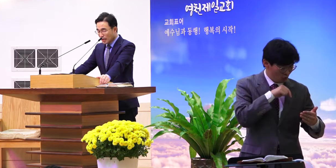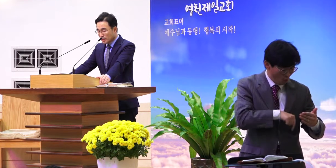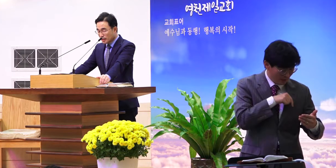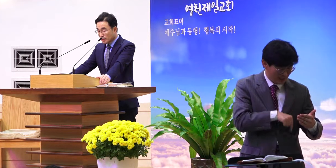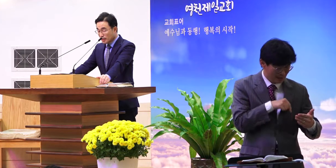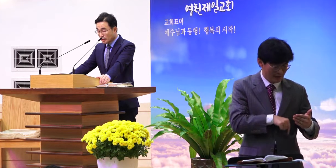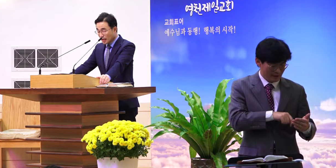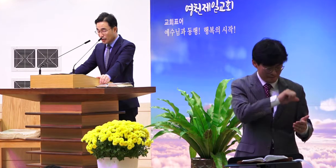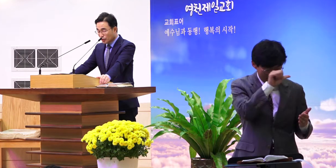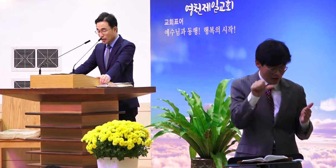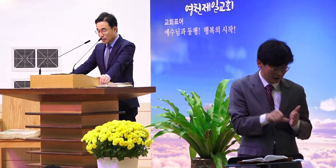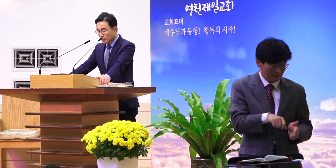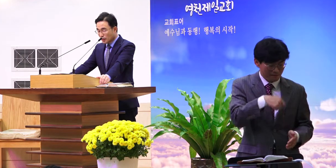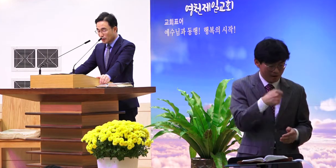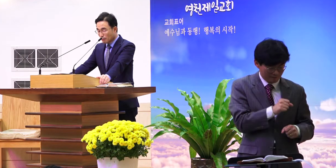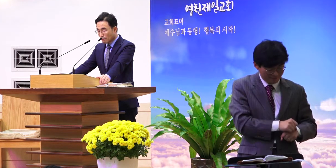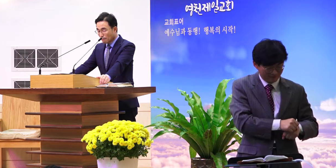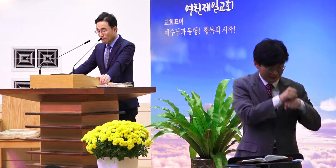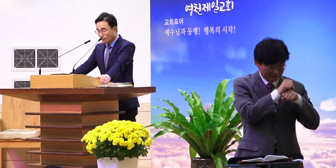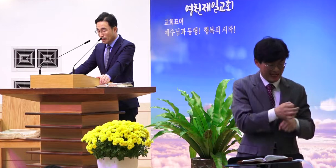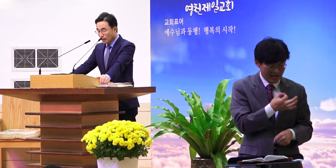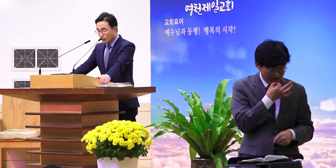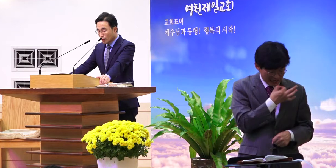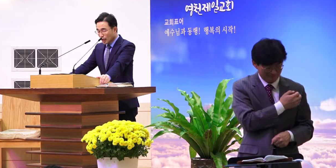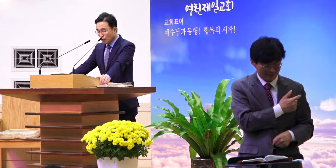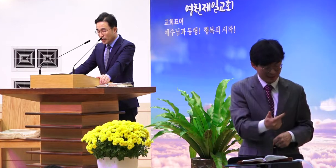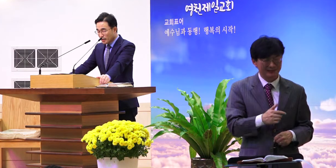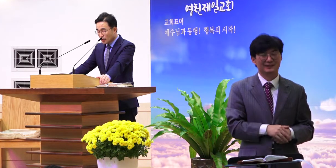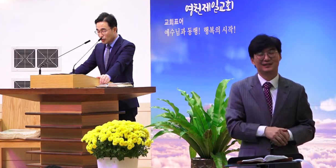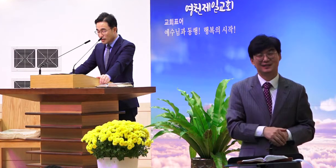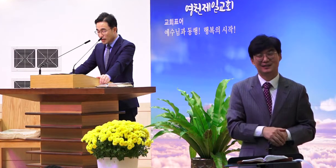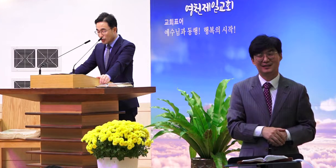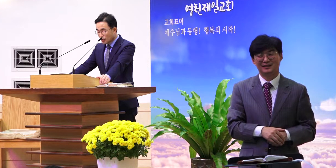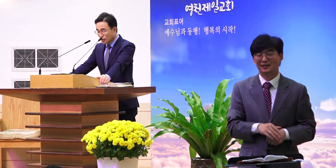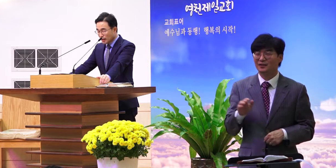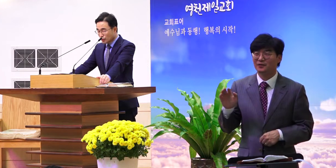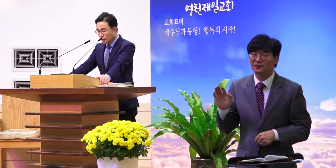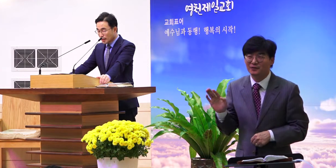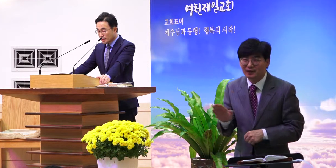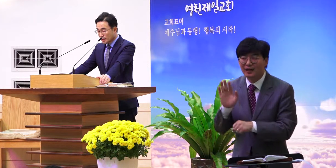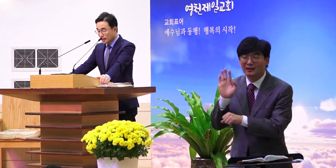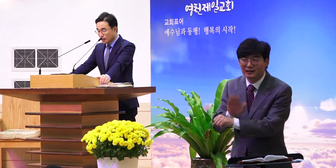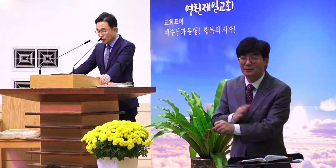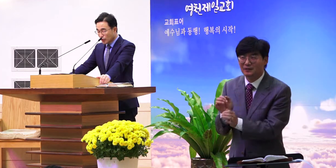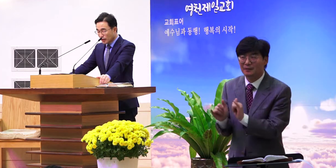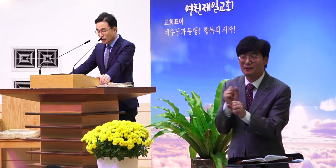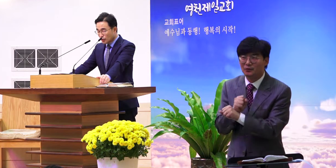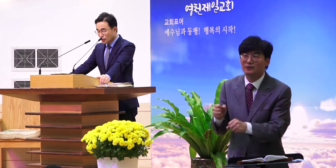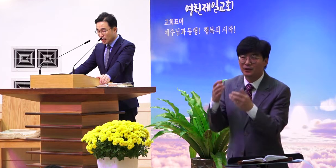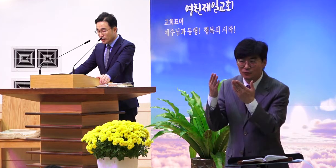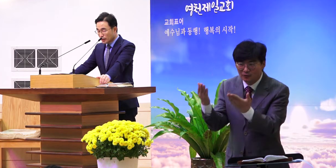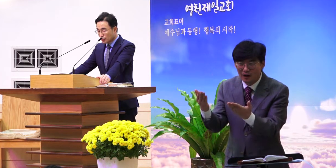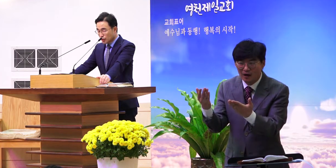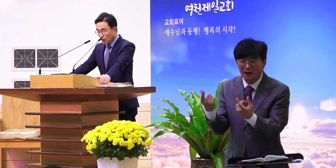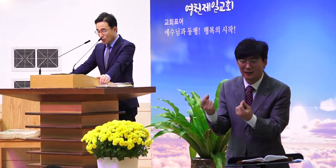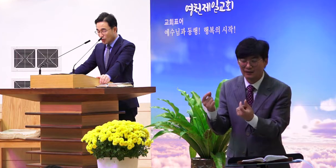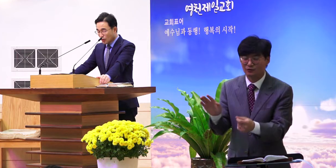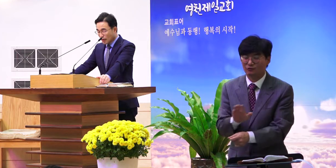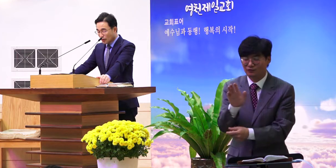먹을 양식을 쌓아두려 하면서 우리가 우리에게 잘못한 사람을 용서하여 준 것 같이 우리 죄를